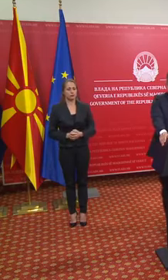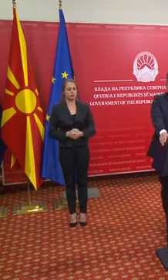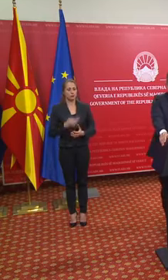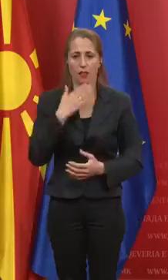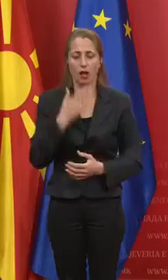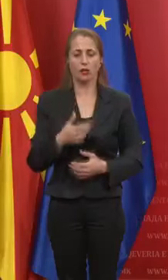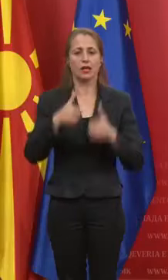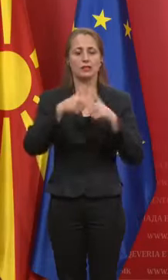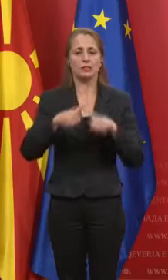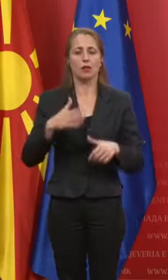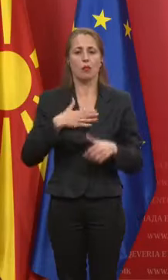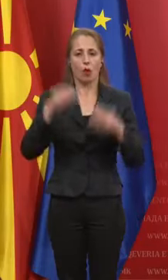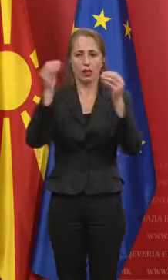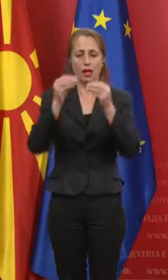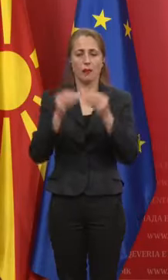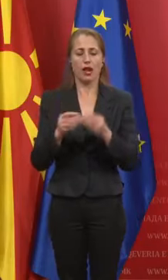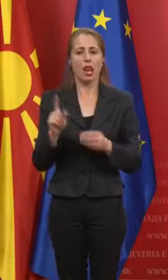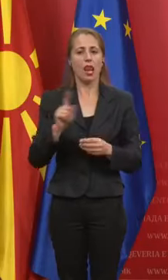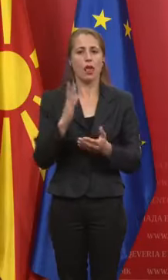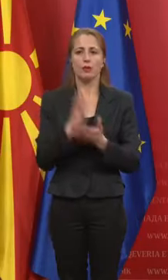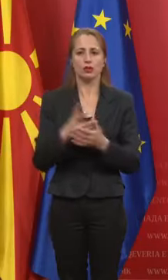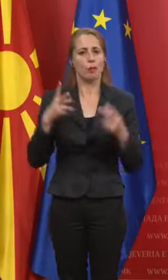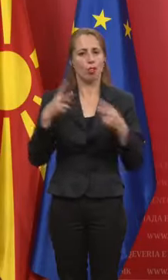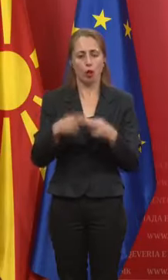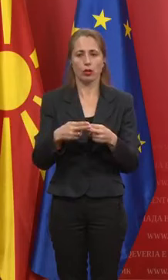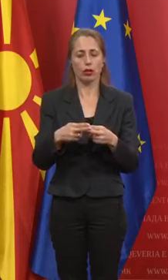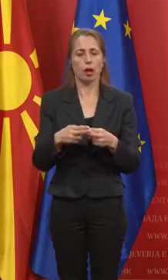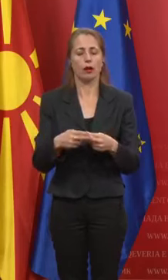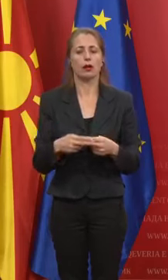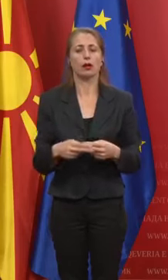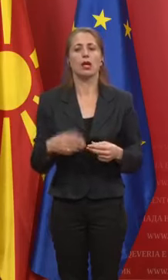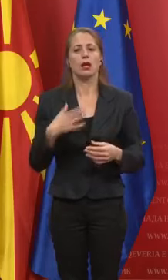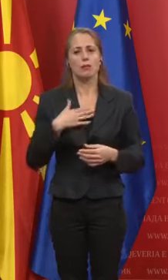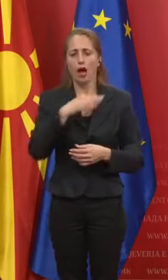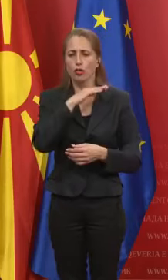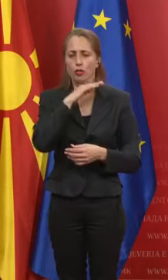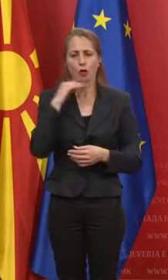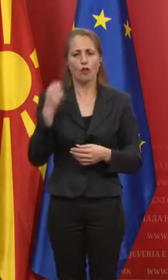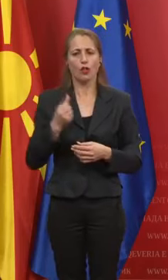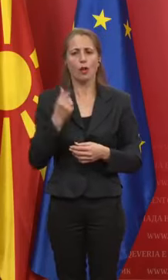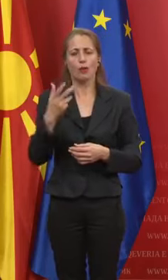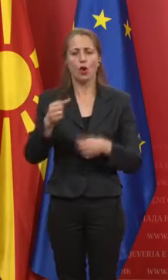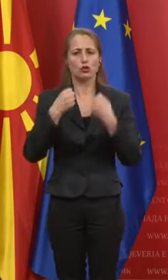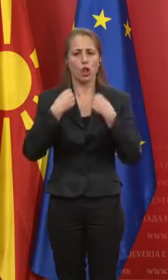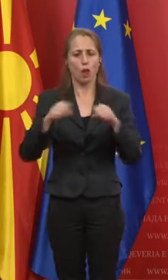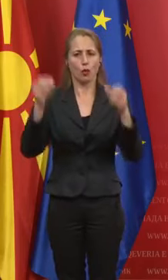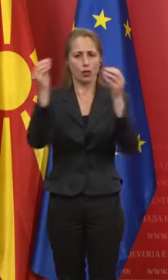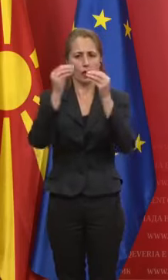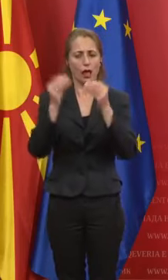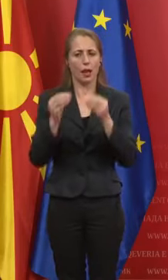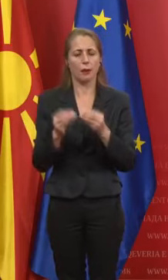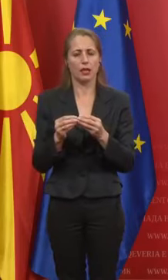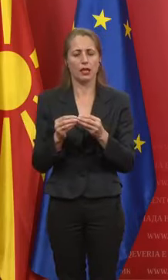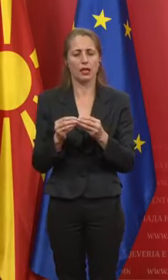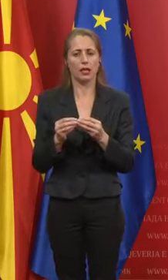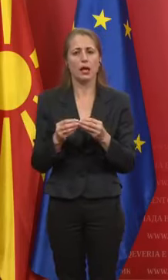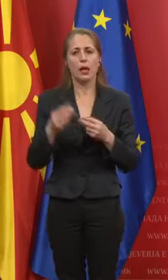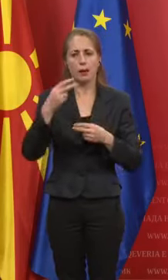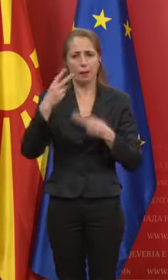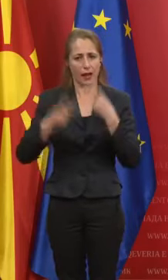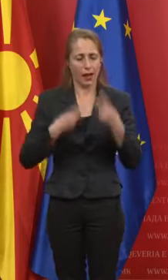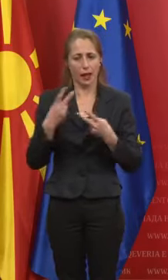Системот мој термин во ниједен момент не беше блокиран, имаше сосем доволен број на слободни термини за